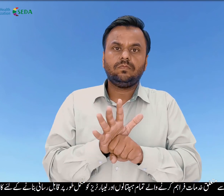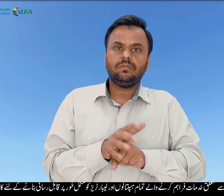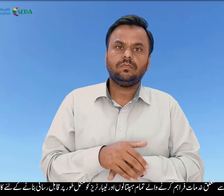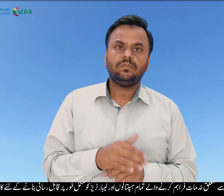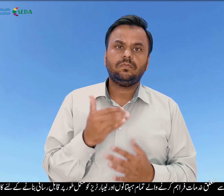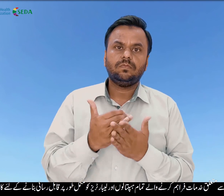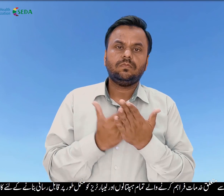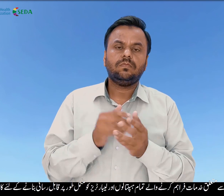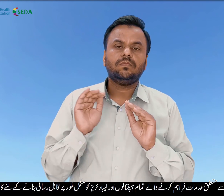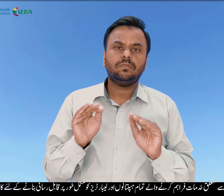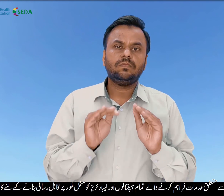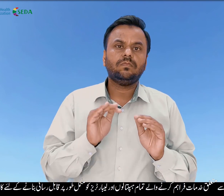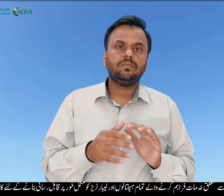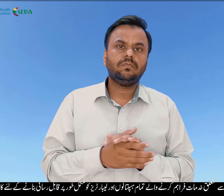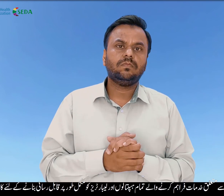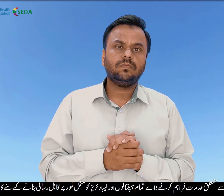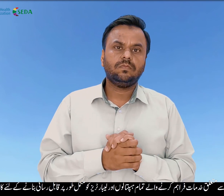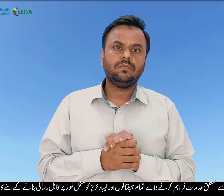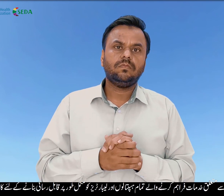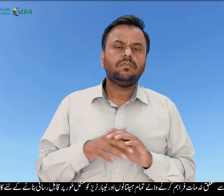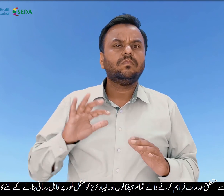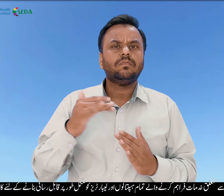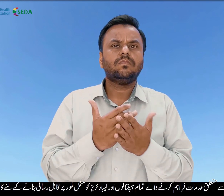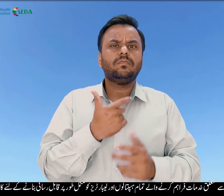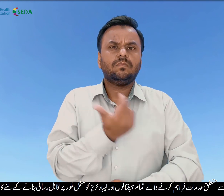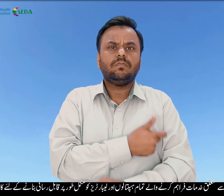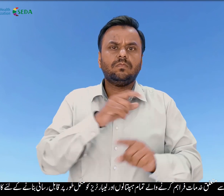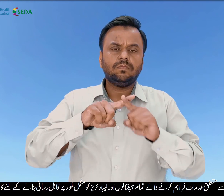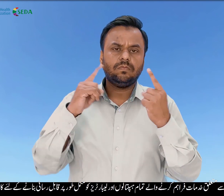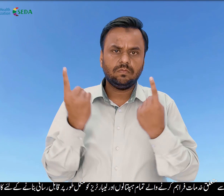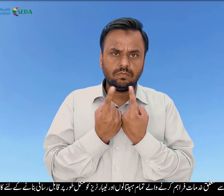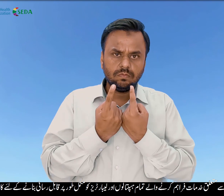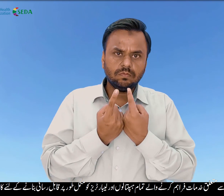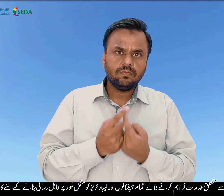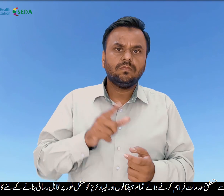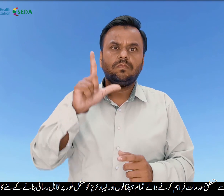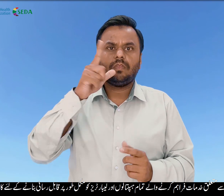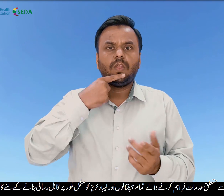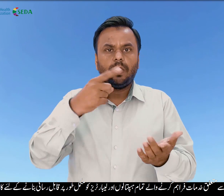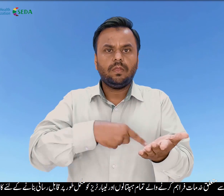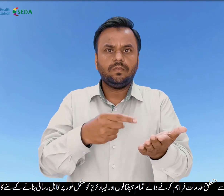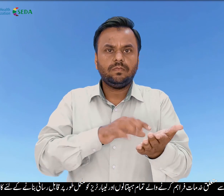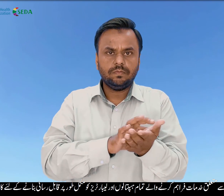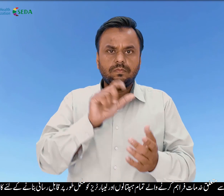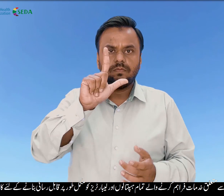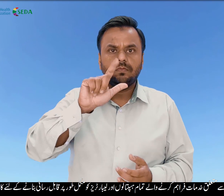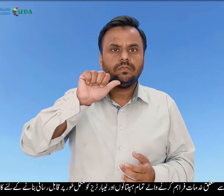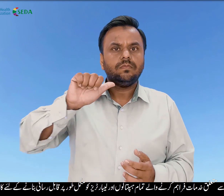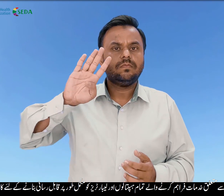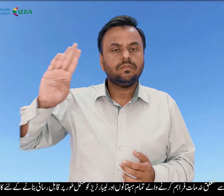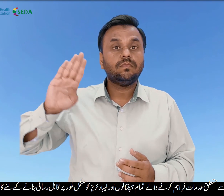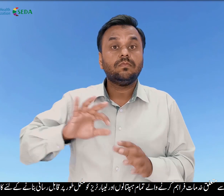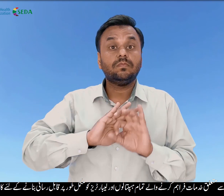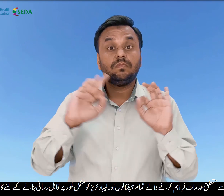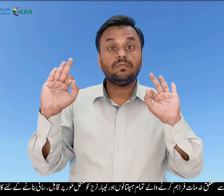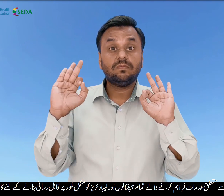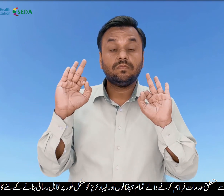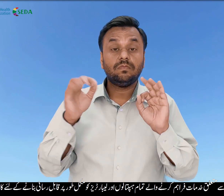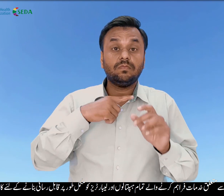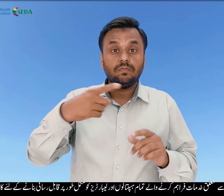کورونا وائرس سے متعلق خدمات فراہم کرنے والے تمام ہسپتالوں اور لیبارٹریز کو مکمل طور پر